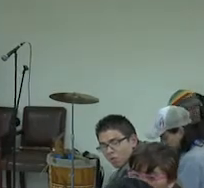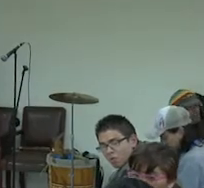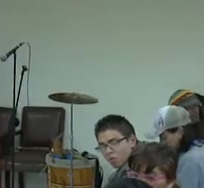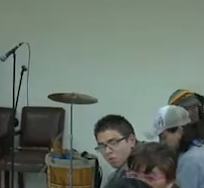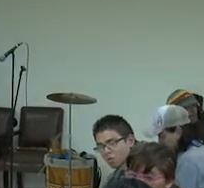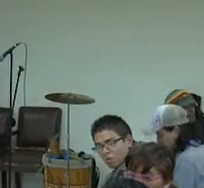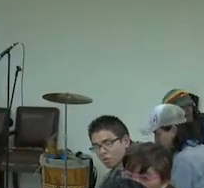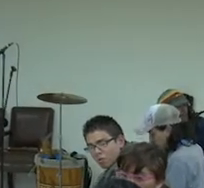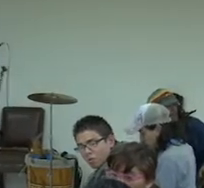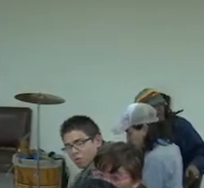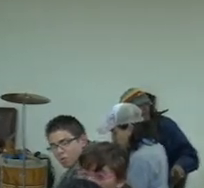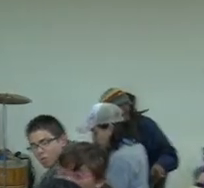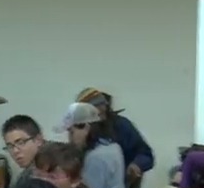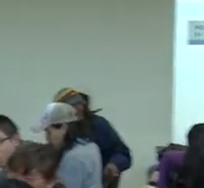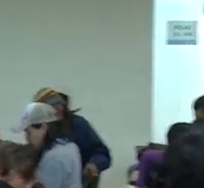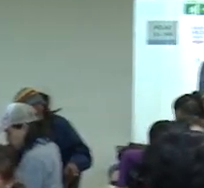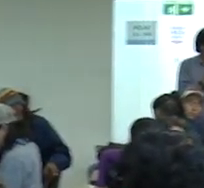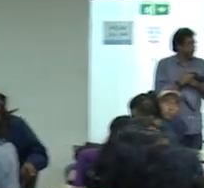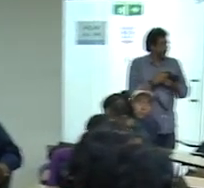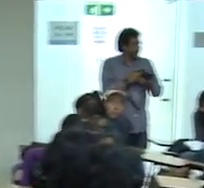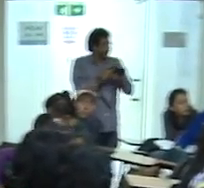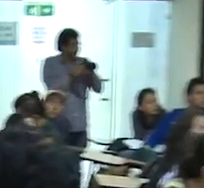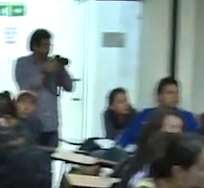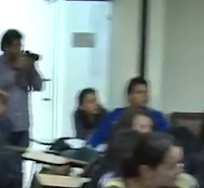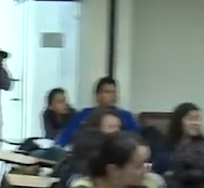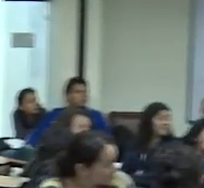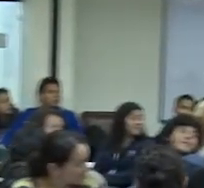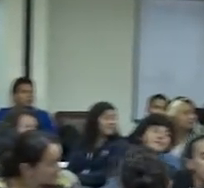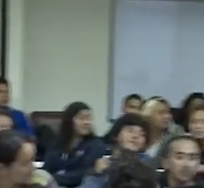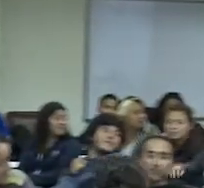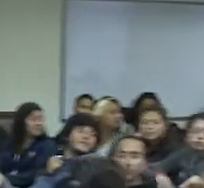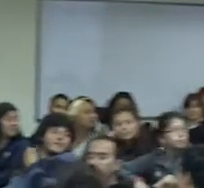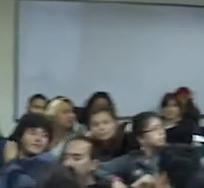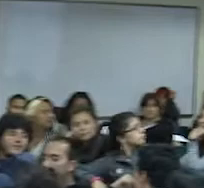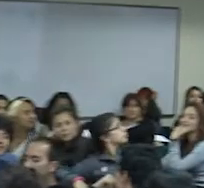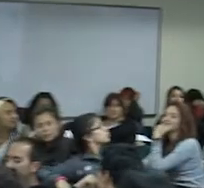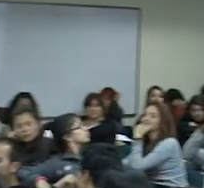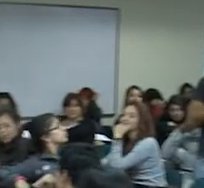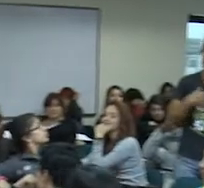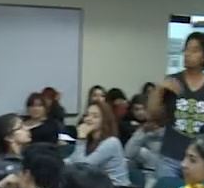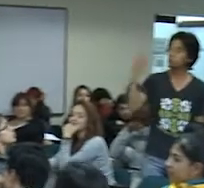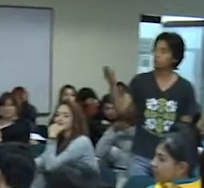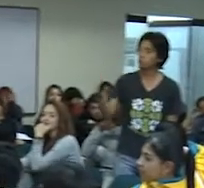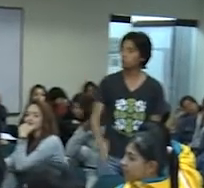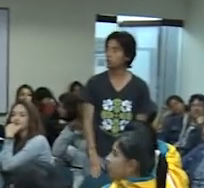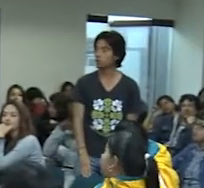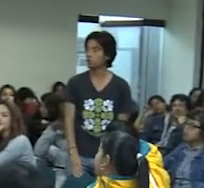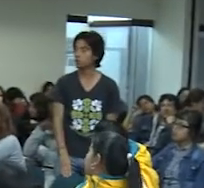Prácticamente como para